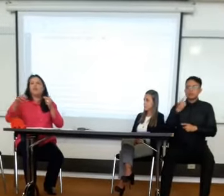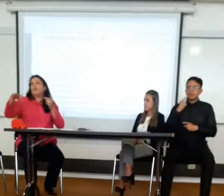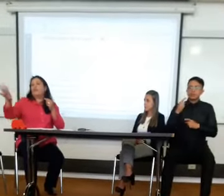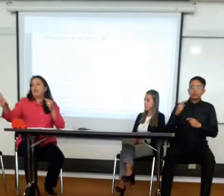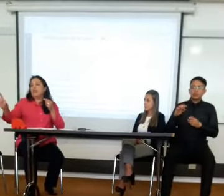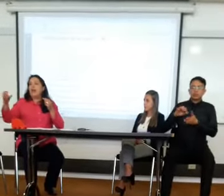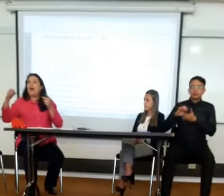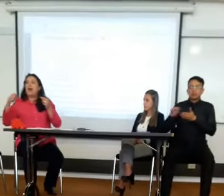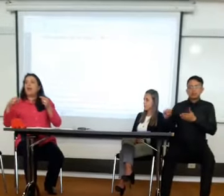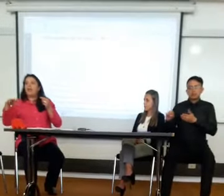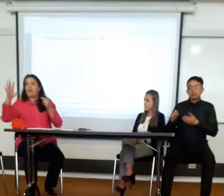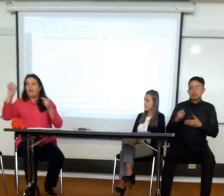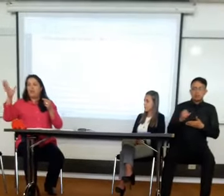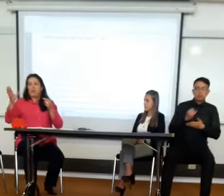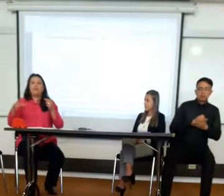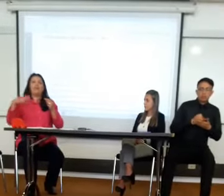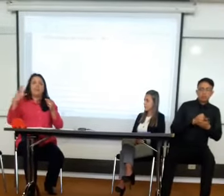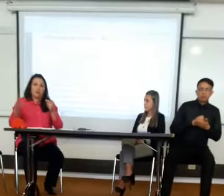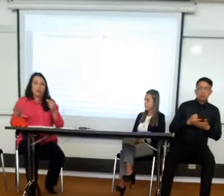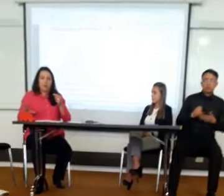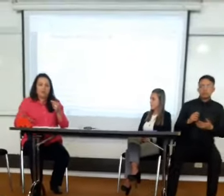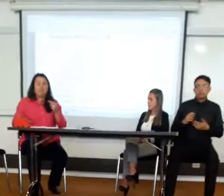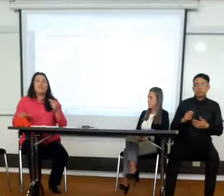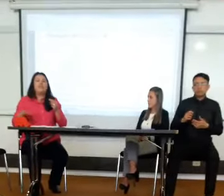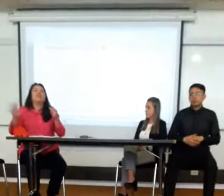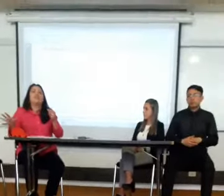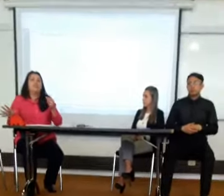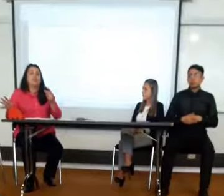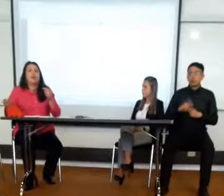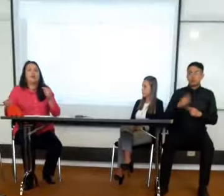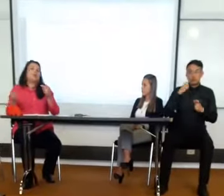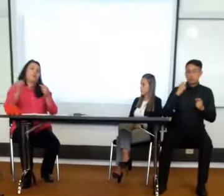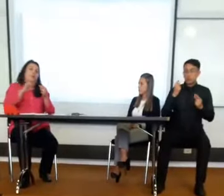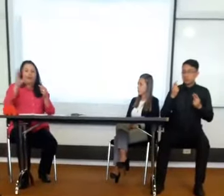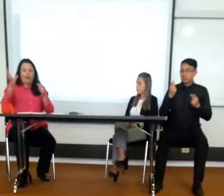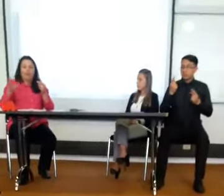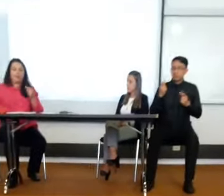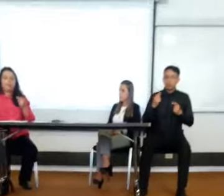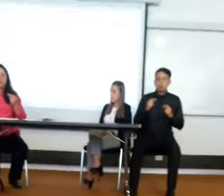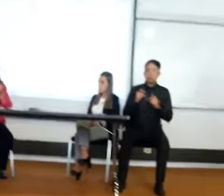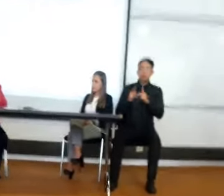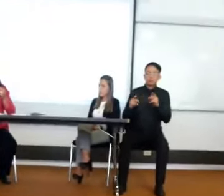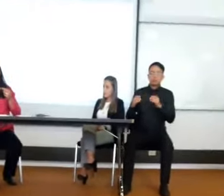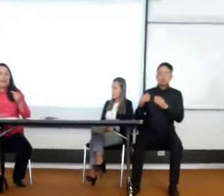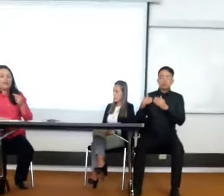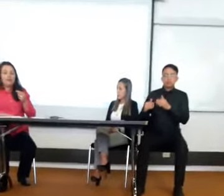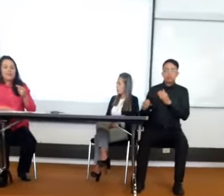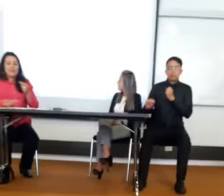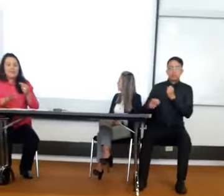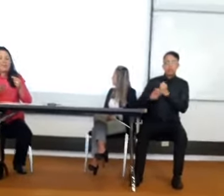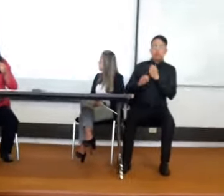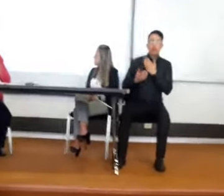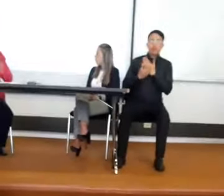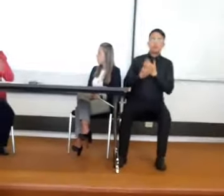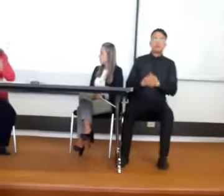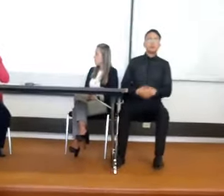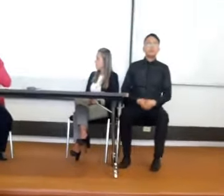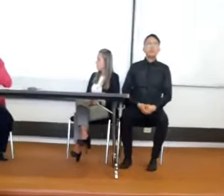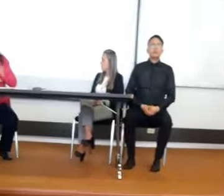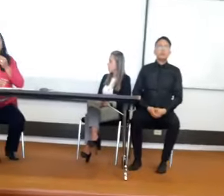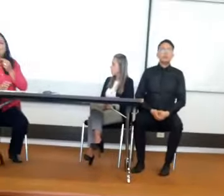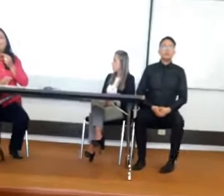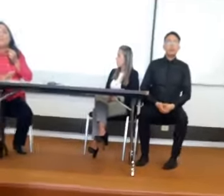quítele, no nos gusta esta imagen y ya les voy a comentar cómo es. No entendemos tal cosa, en fin. Entonces,